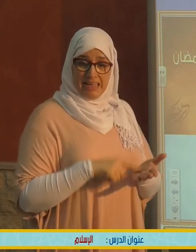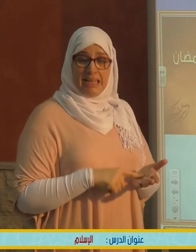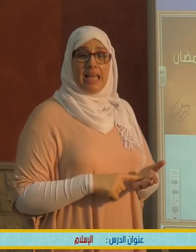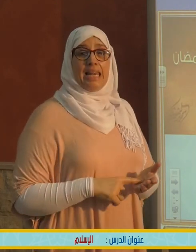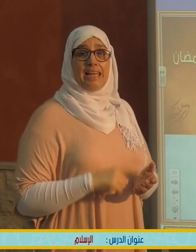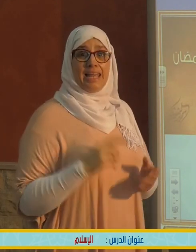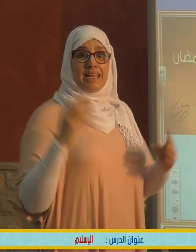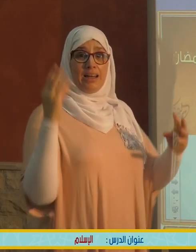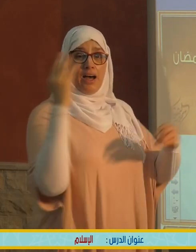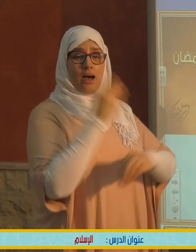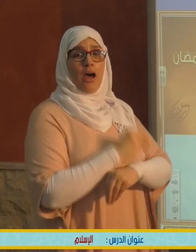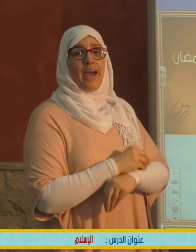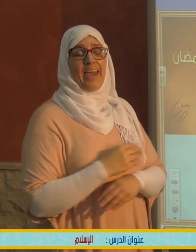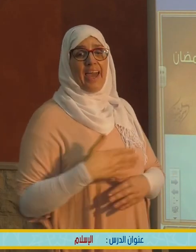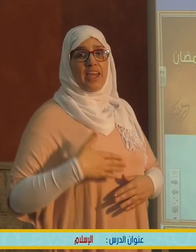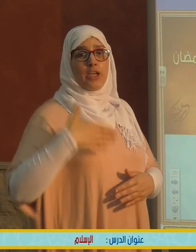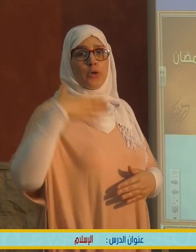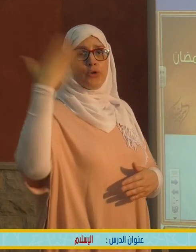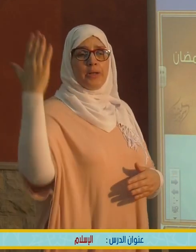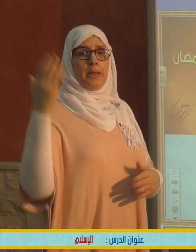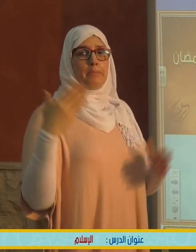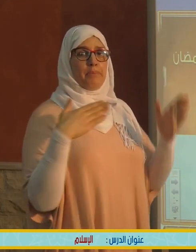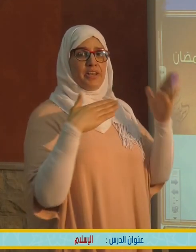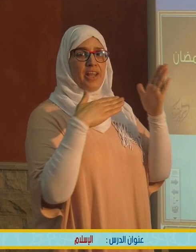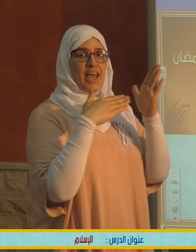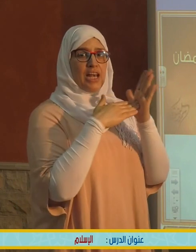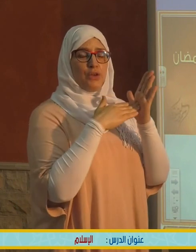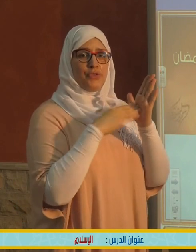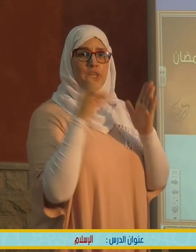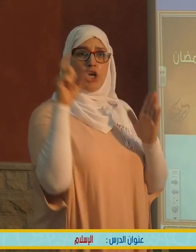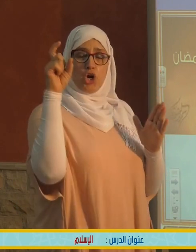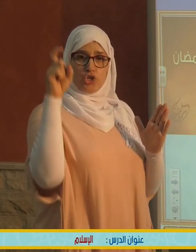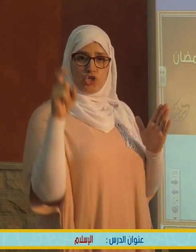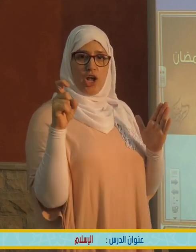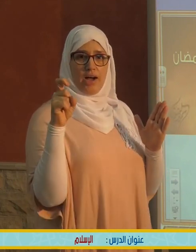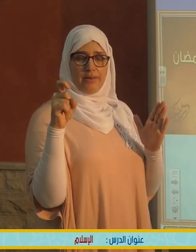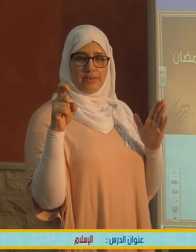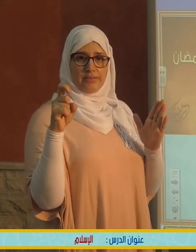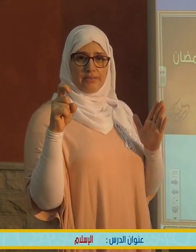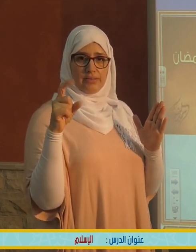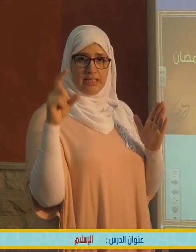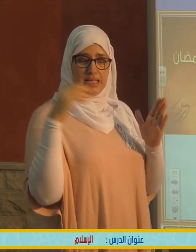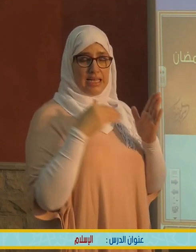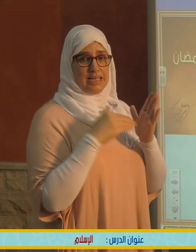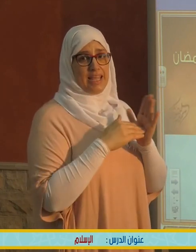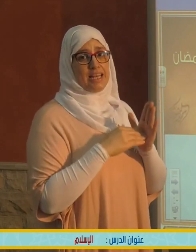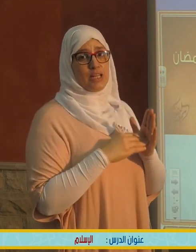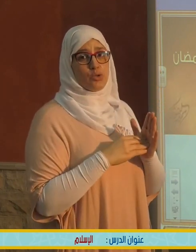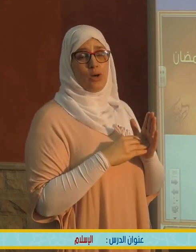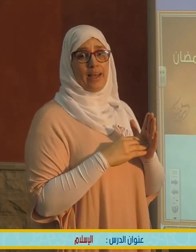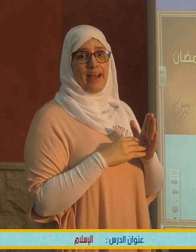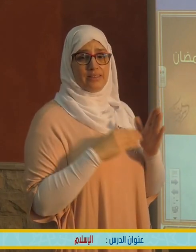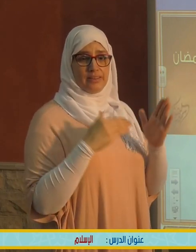وبه ليلة خير من 1000 شهر، ليلة